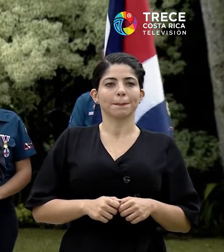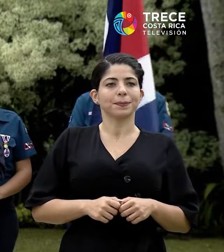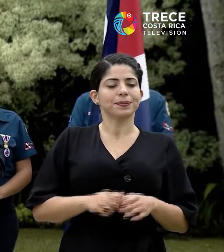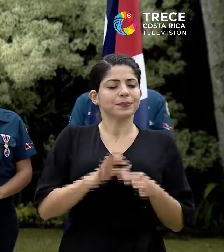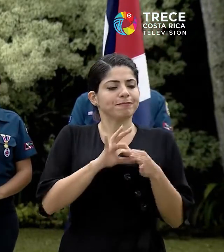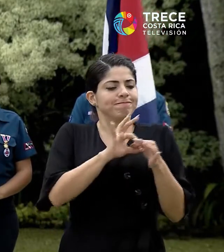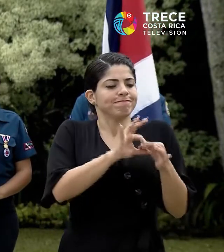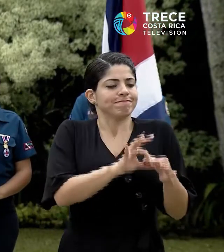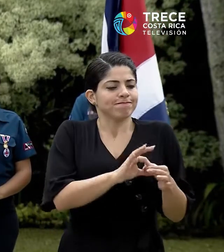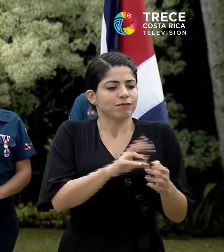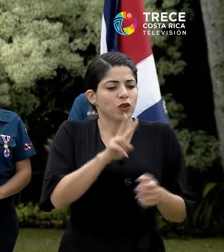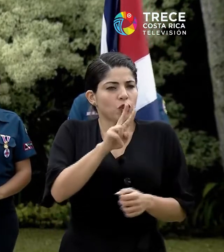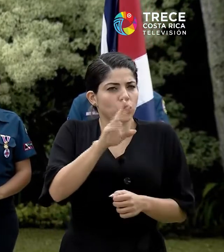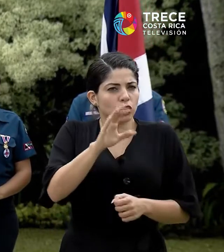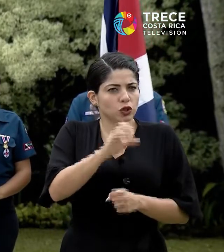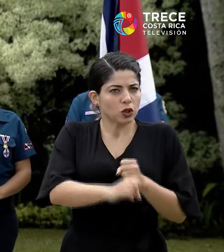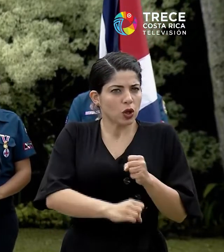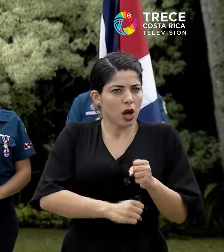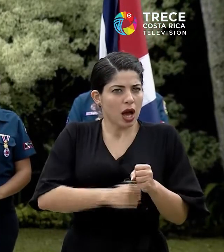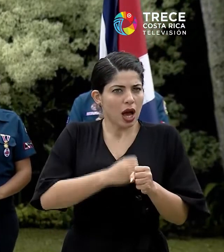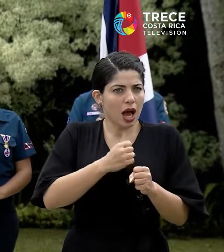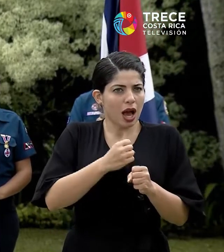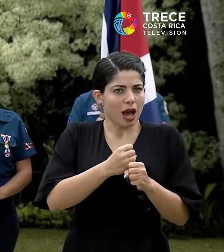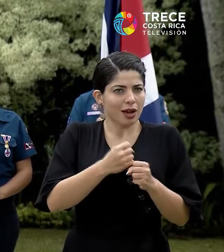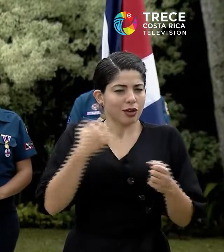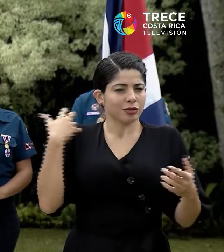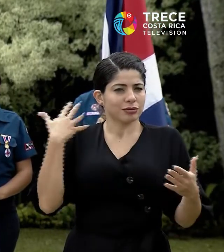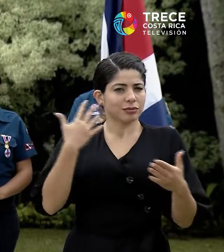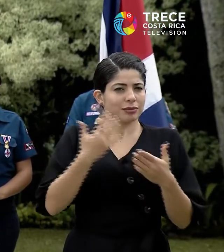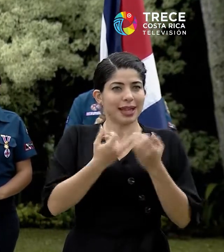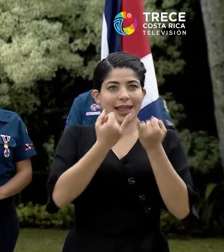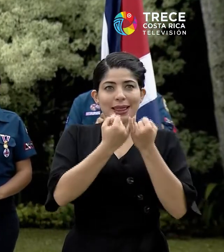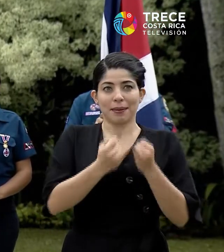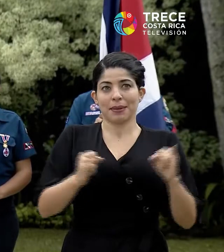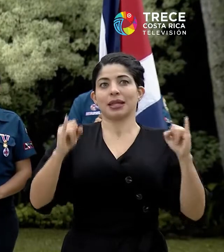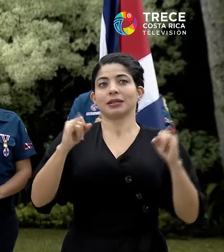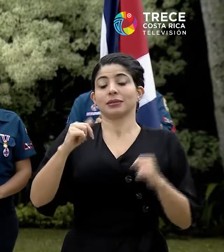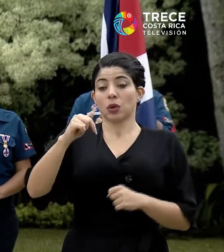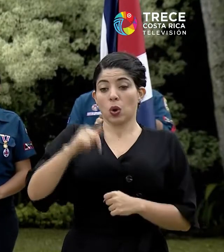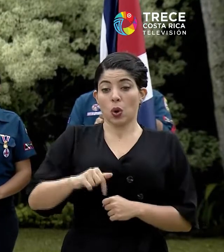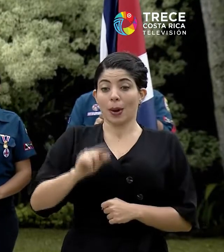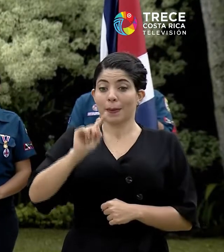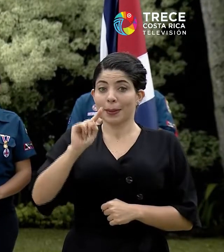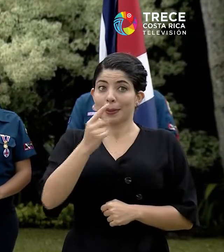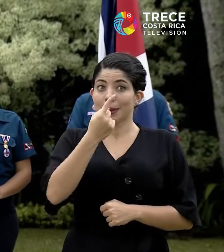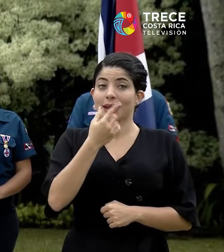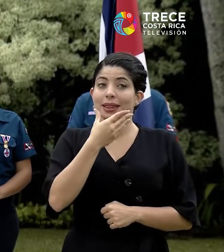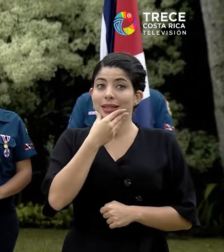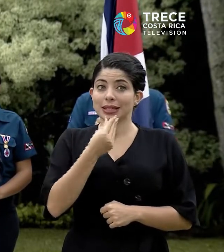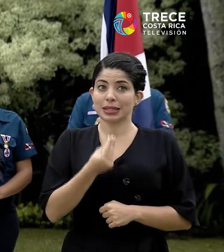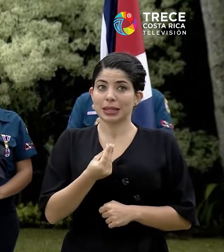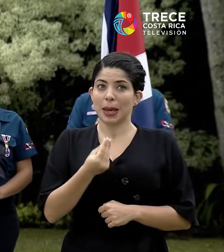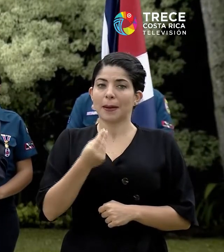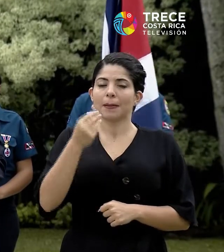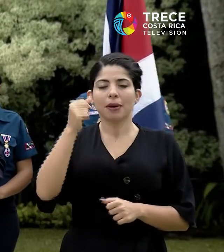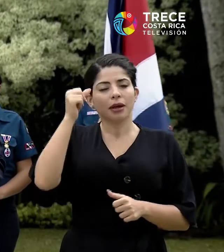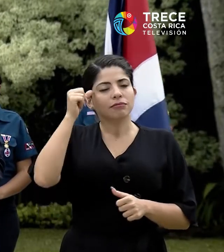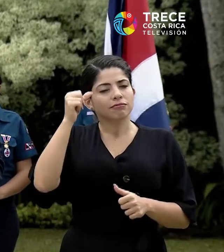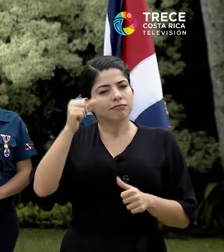En el marco de los 200 años de nuestra vida independiente, nos corresponde este 1 de diciembre conmemorar